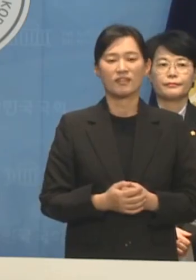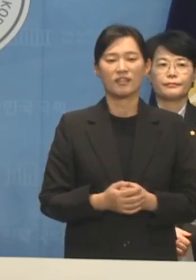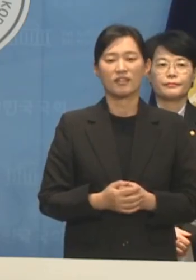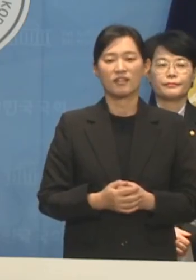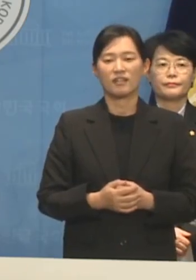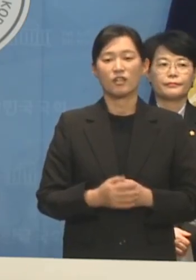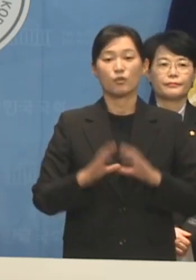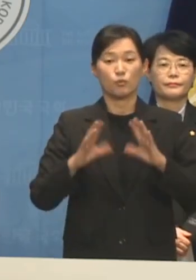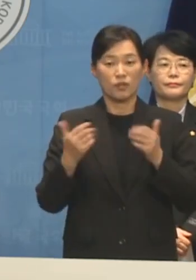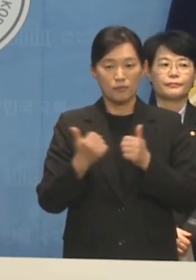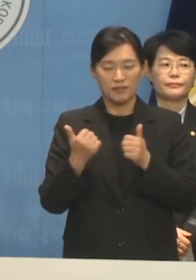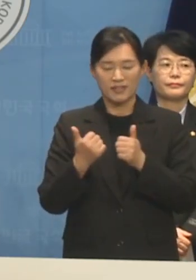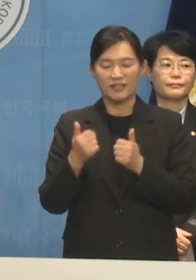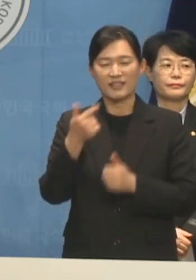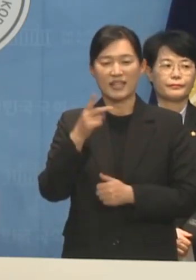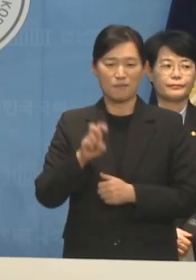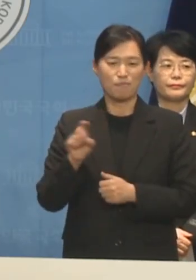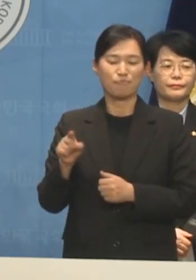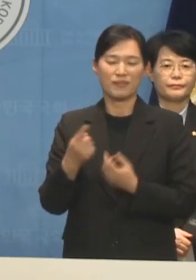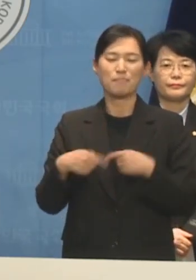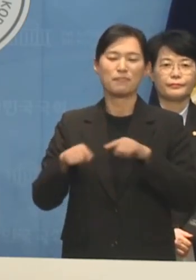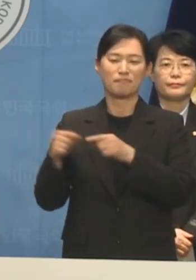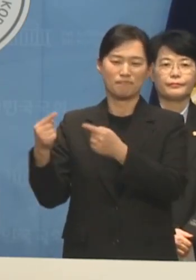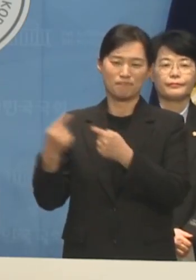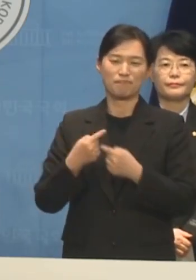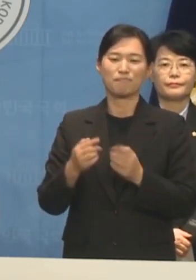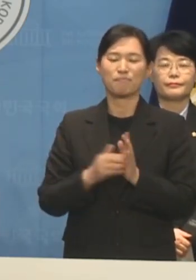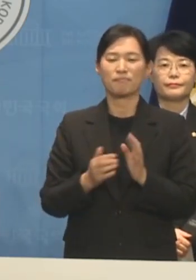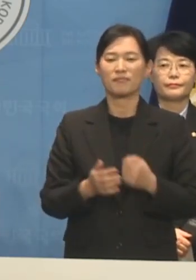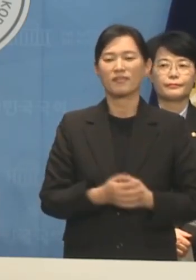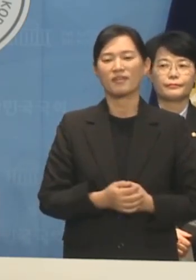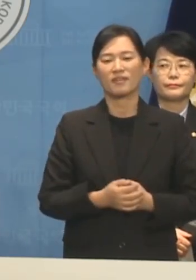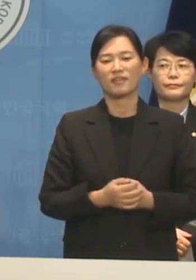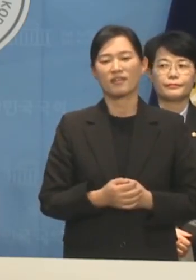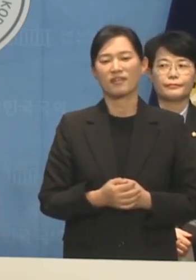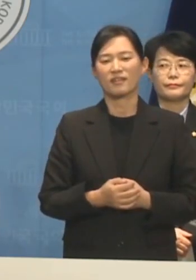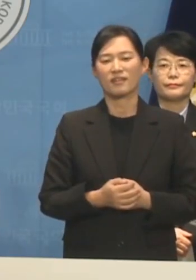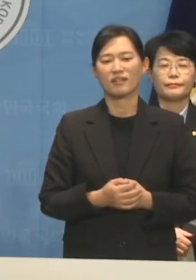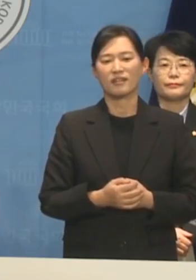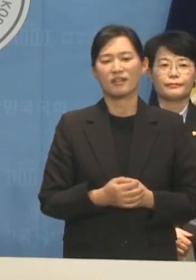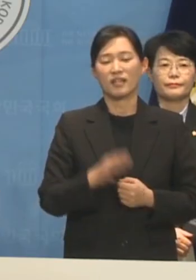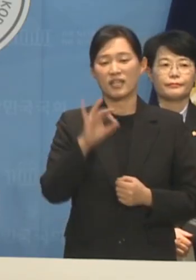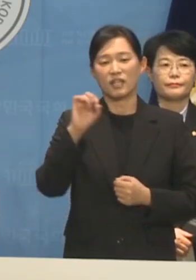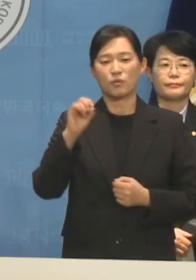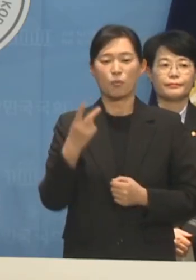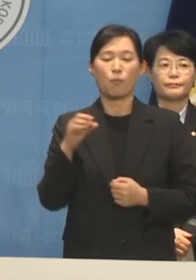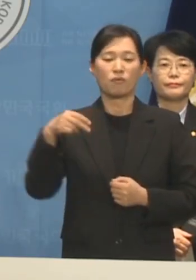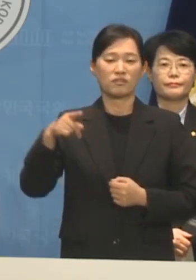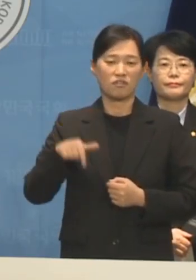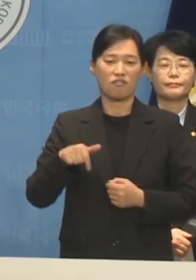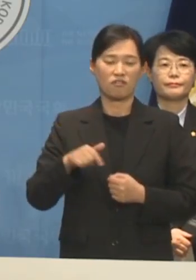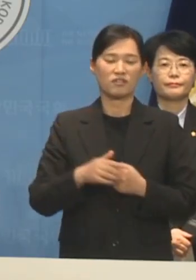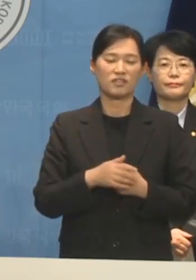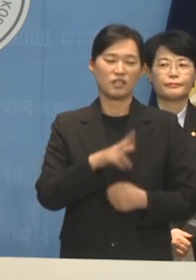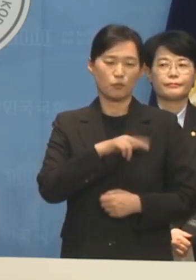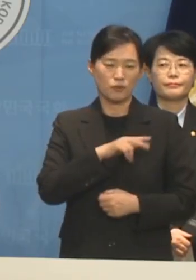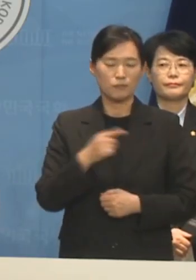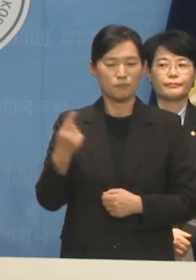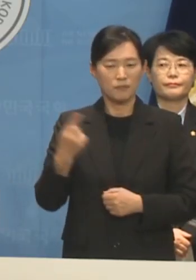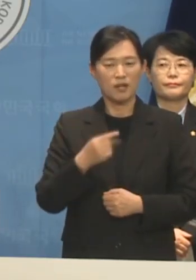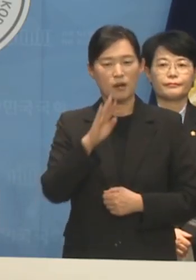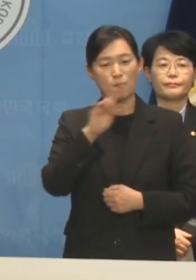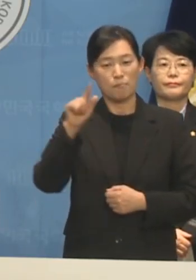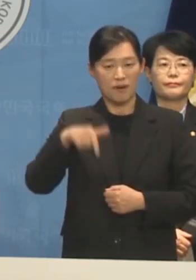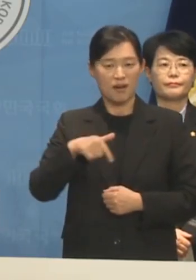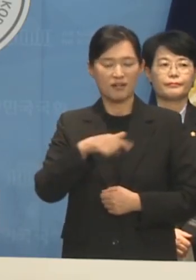남인순 국회의원님께서도 함께해 주셨습니다. 이용성 국회의원 참석해 주셨습니다. 박해철 의원님